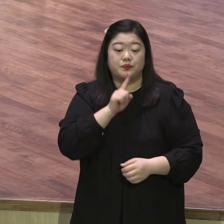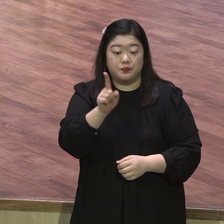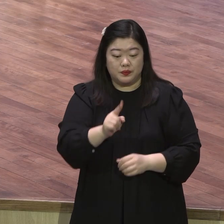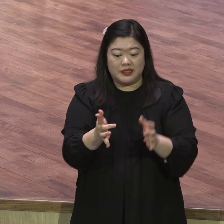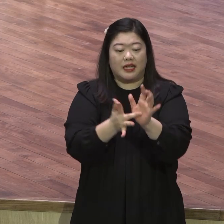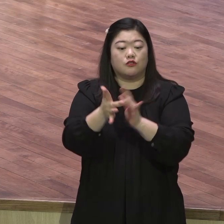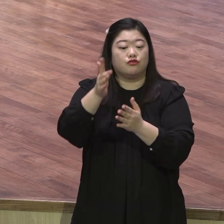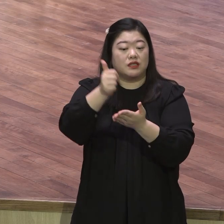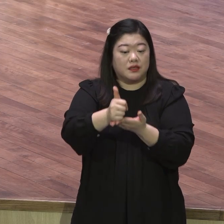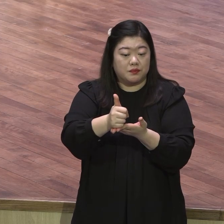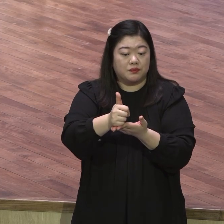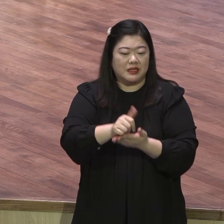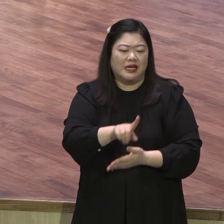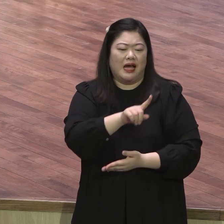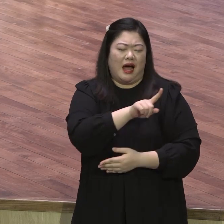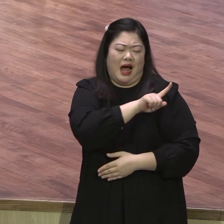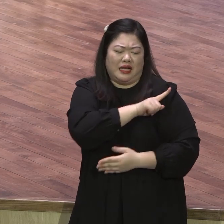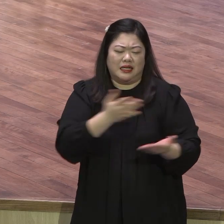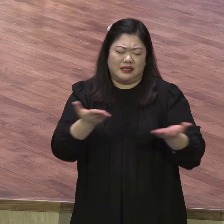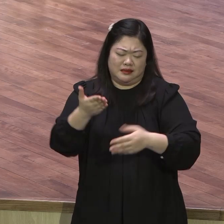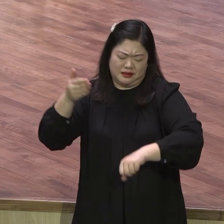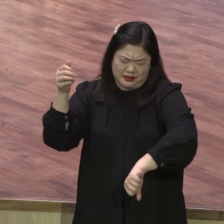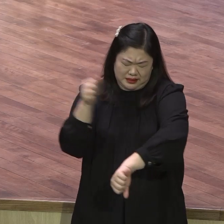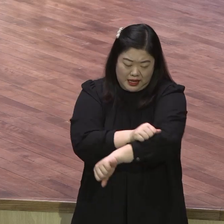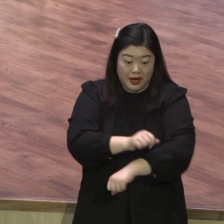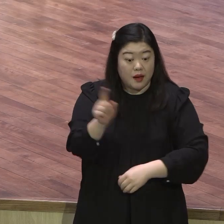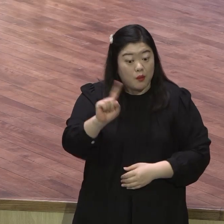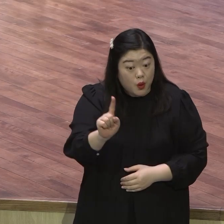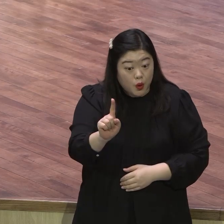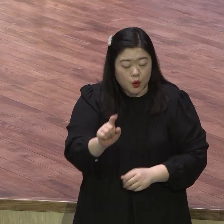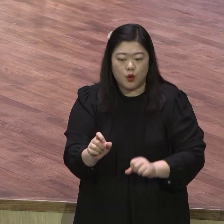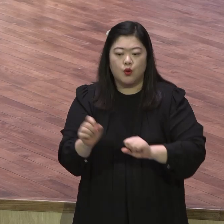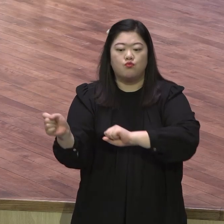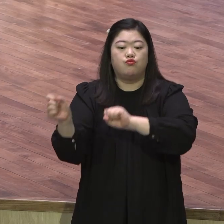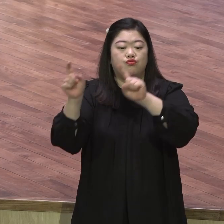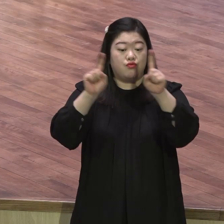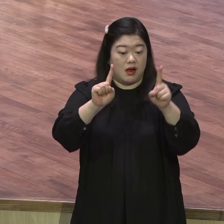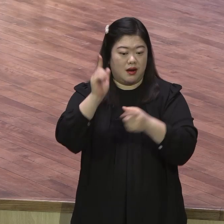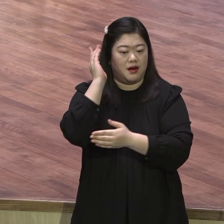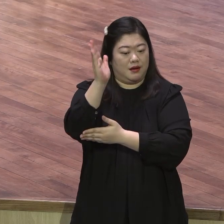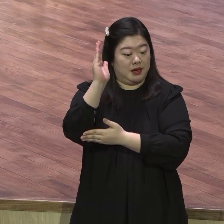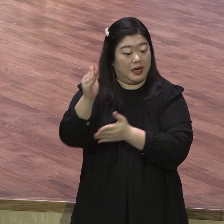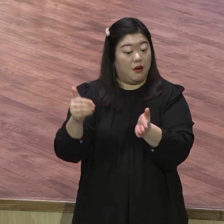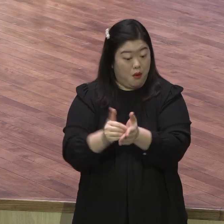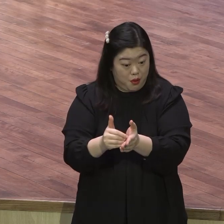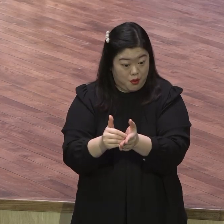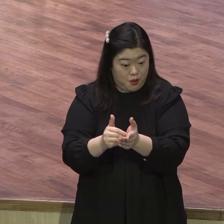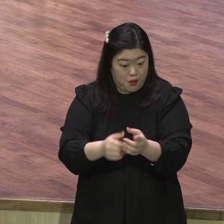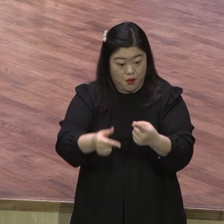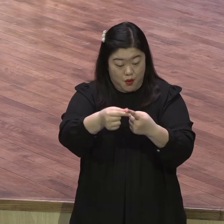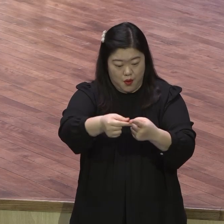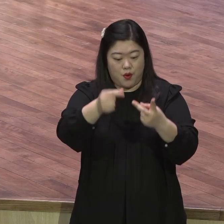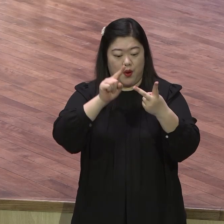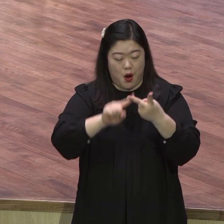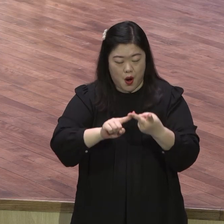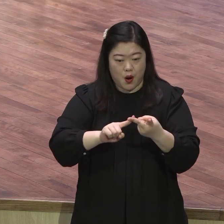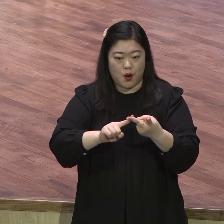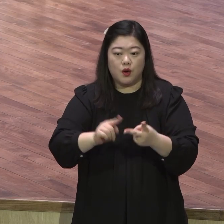업적은 그분의 부활 메시지를 선포한 것이고 그 메시지 대로